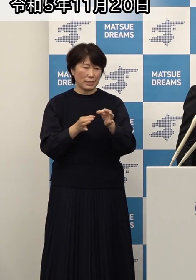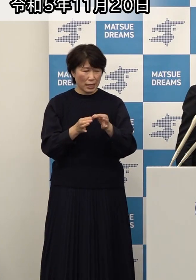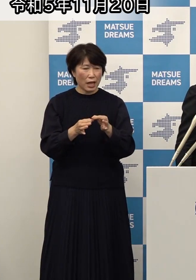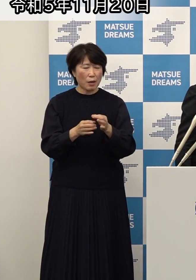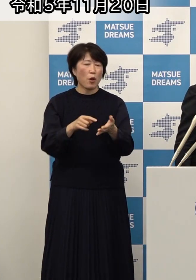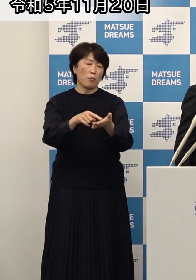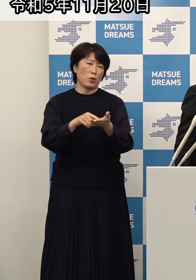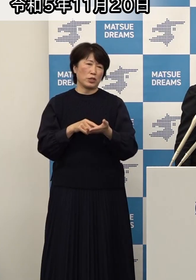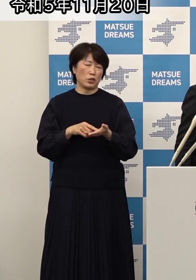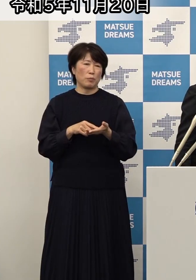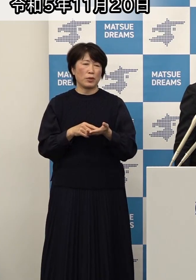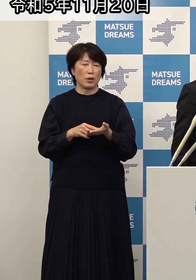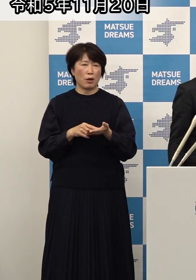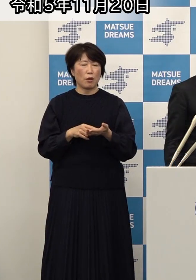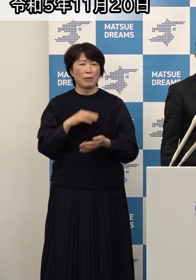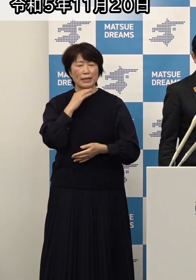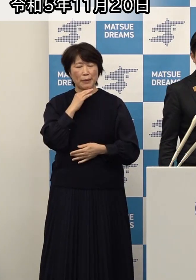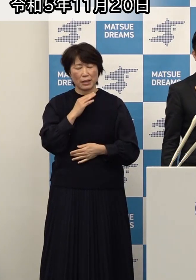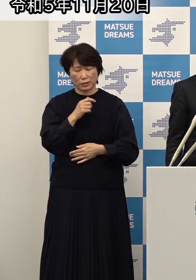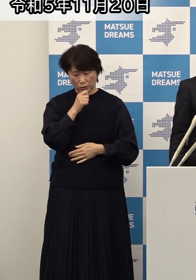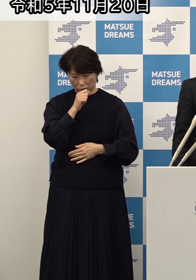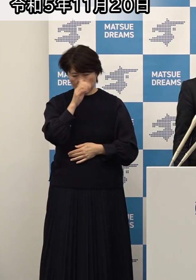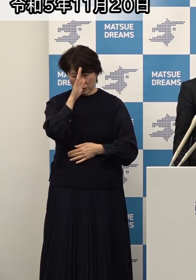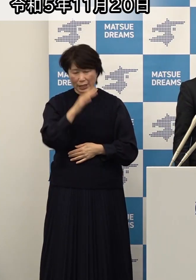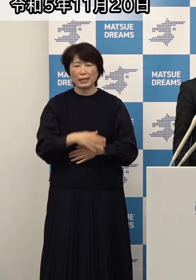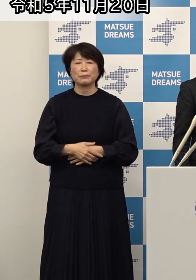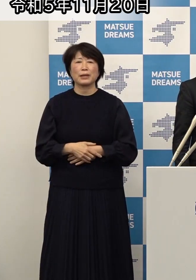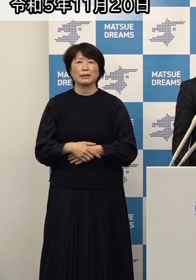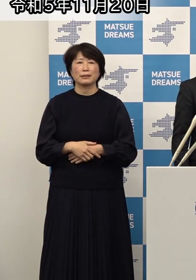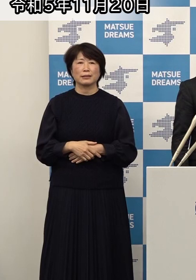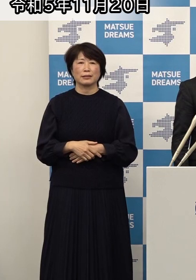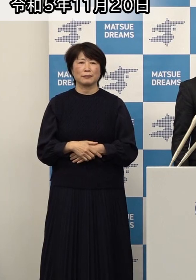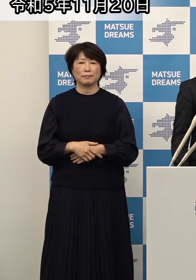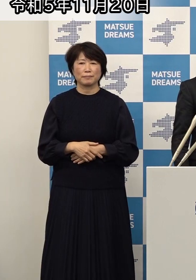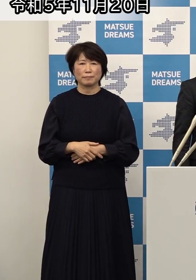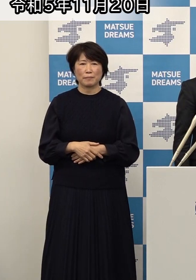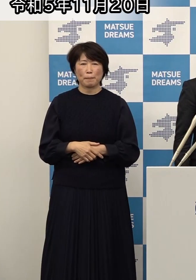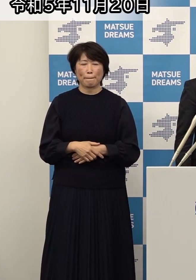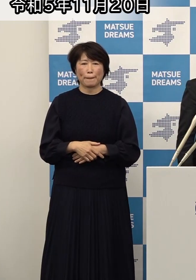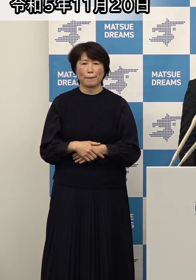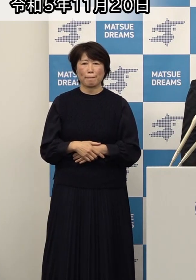連絡をいただければと思います。よろしくお願いいたします。